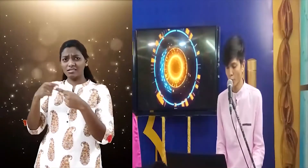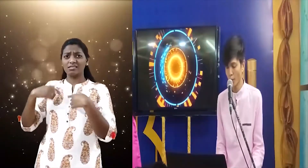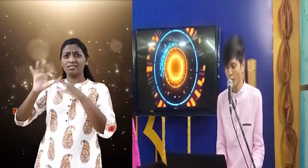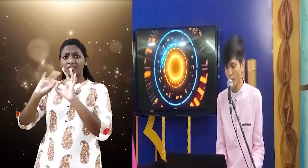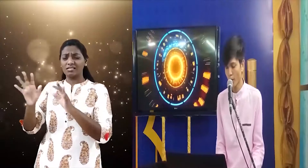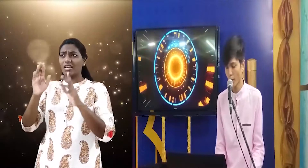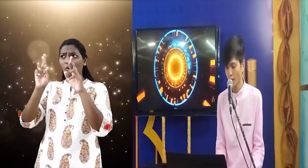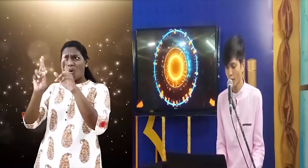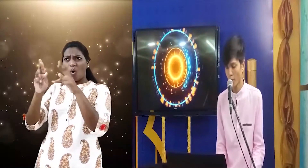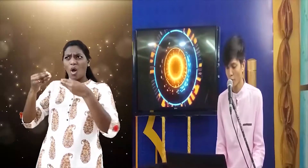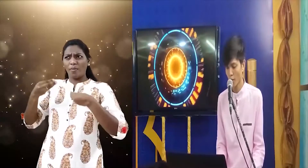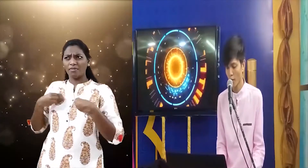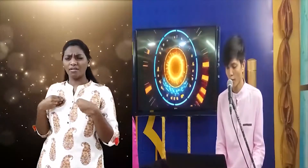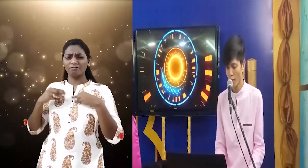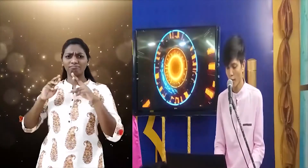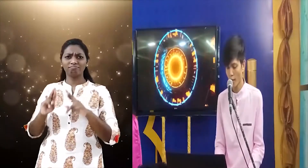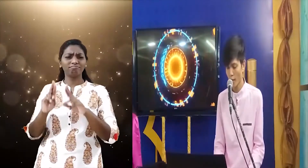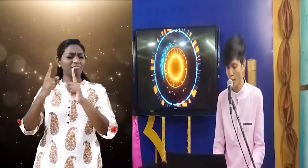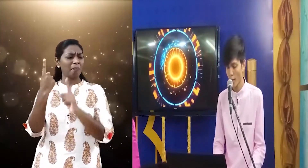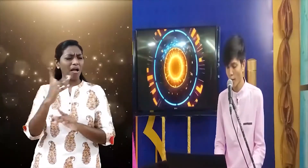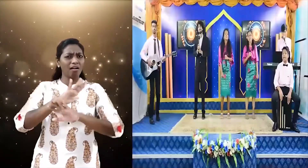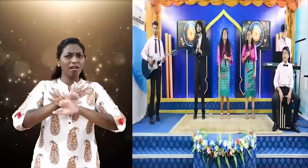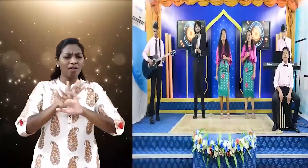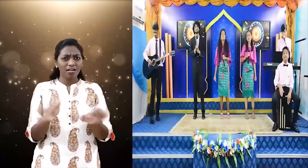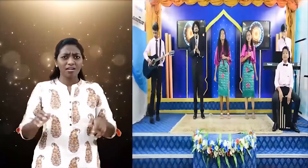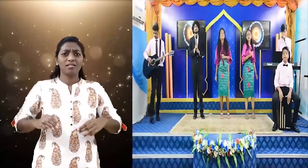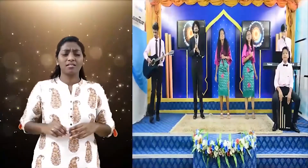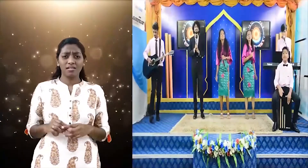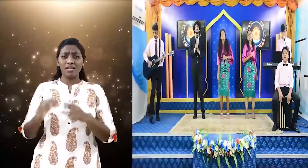है यीशु, एकमात्र आशा है,